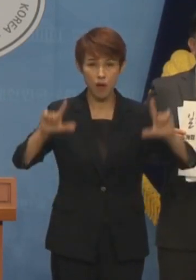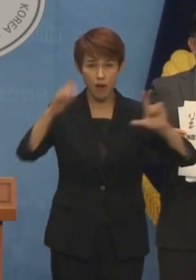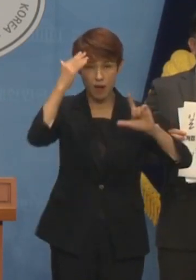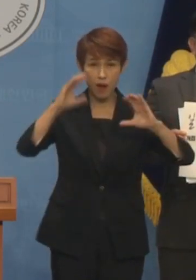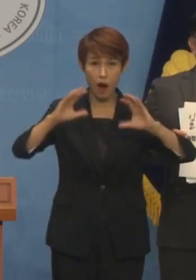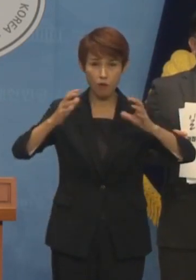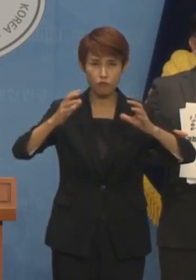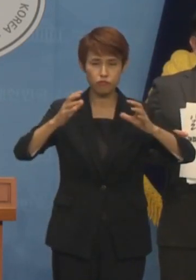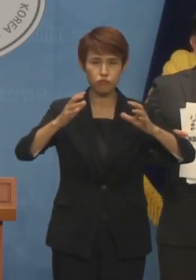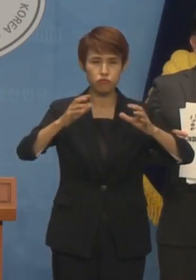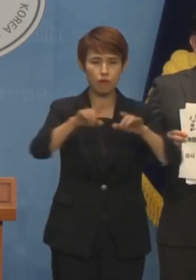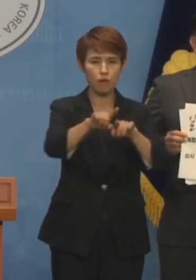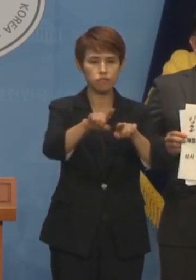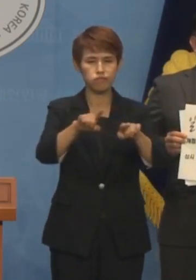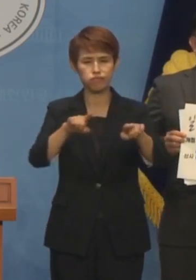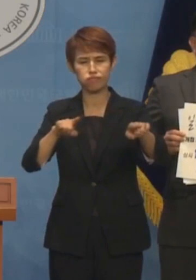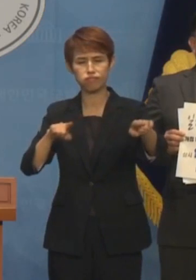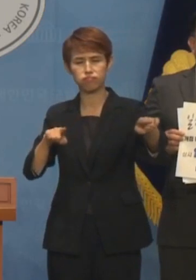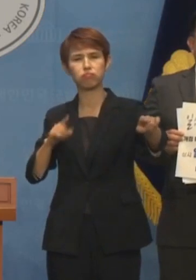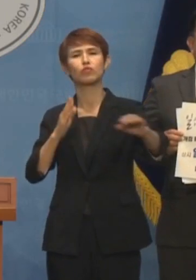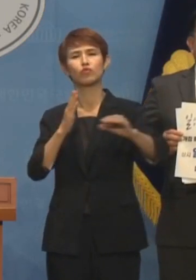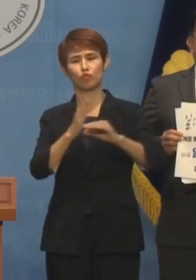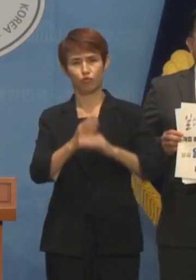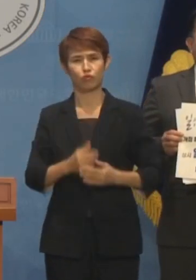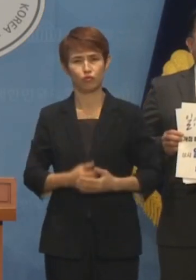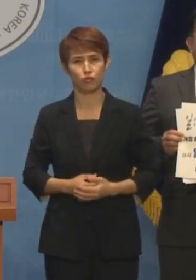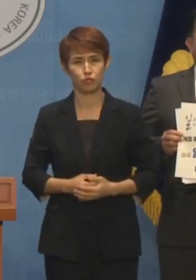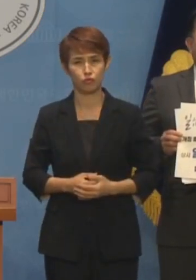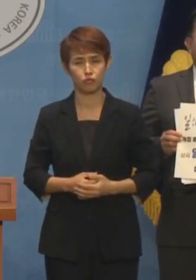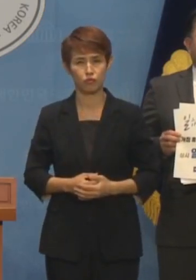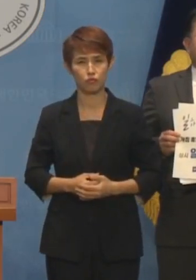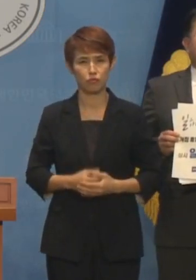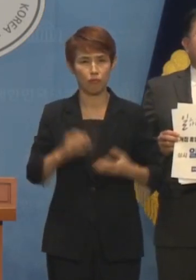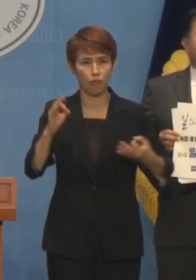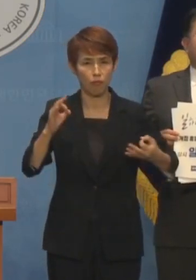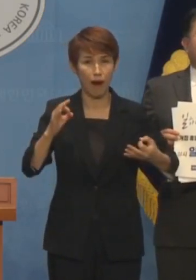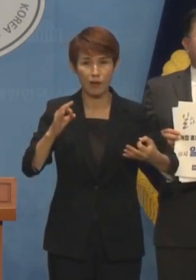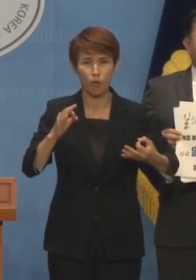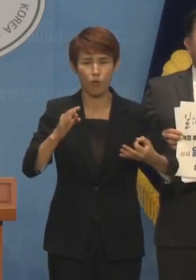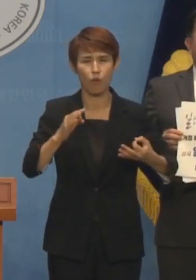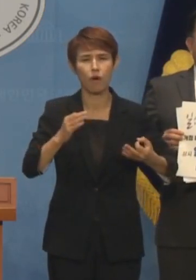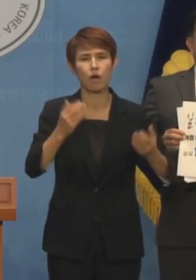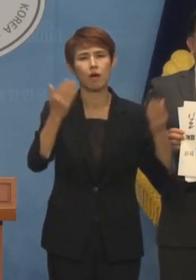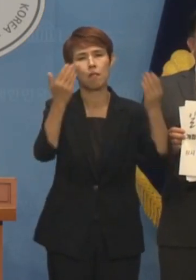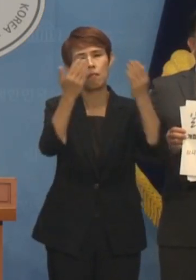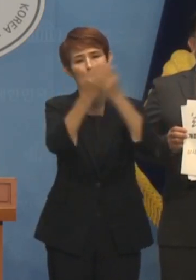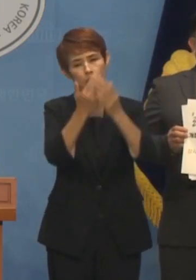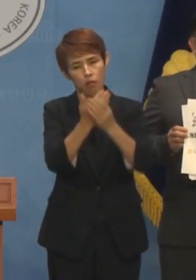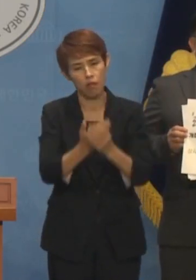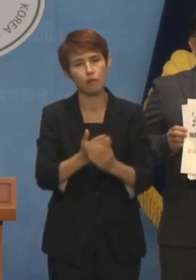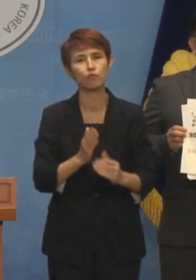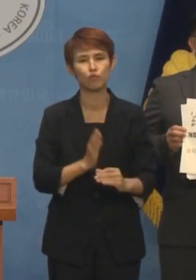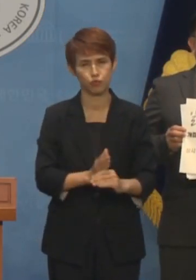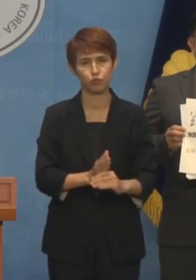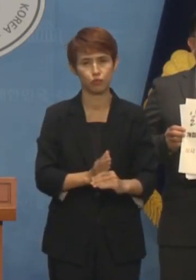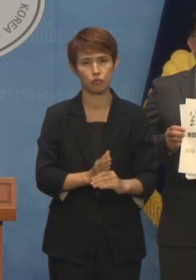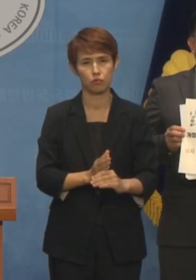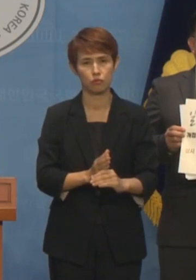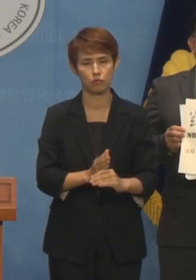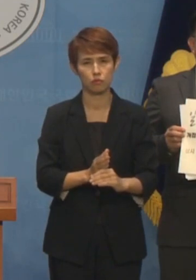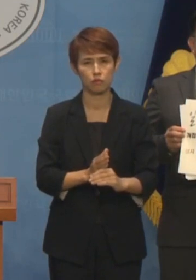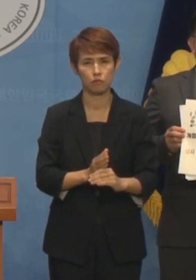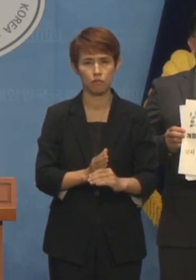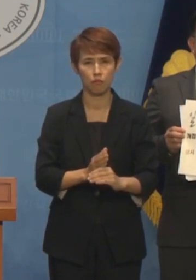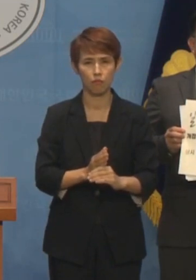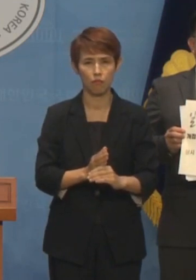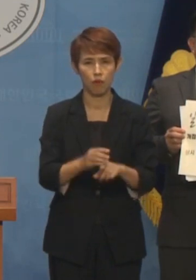지금 후퇴하고 있습니다. 제자리에 멈춰 선 것이 아니라 아예 뒷걸음질을 치고 있습니다. 누가 이렇게